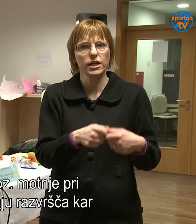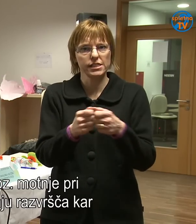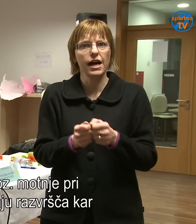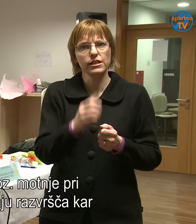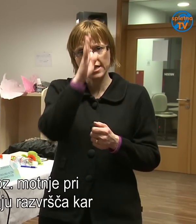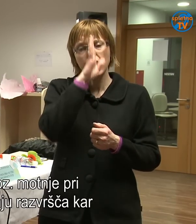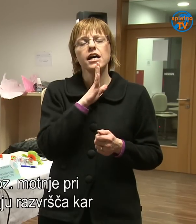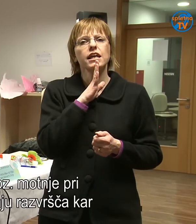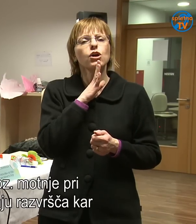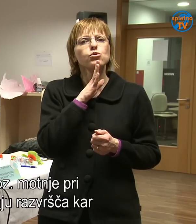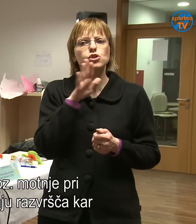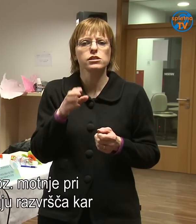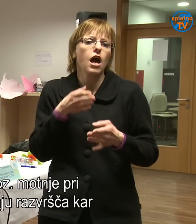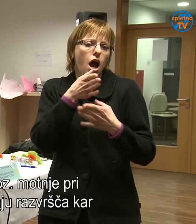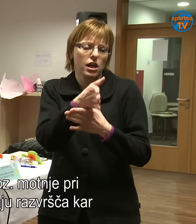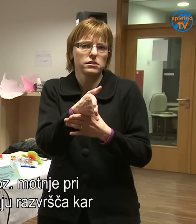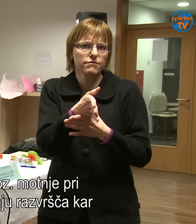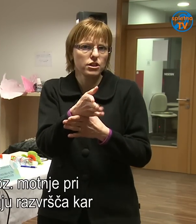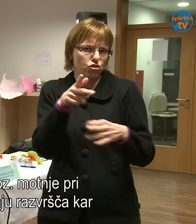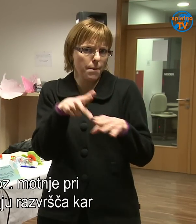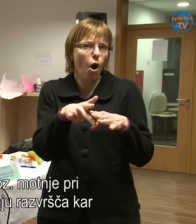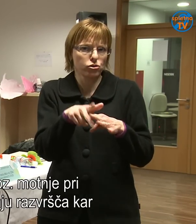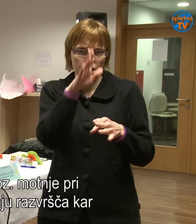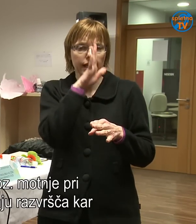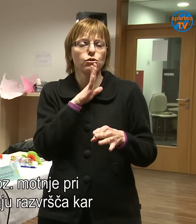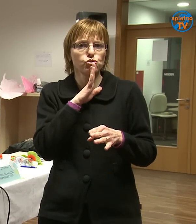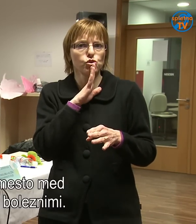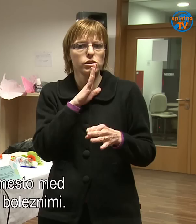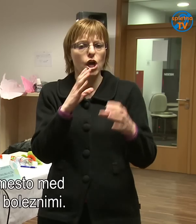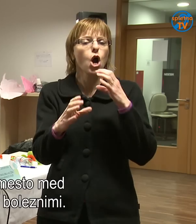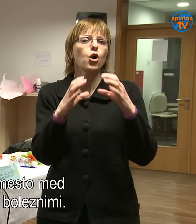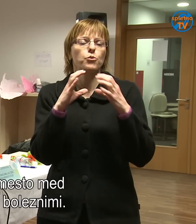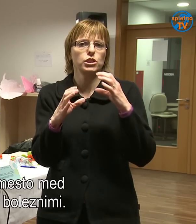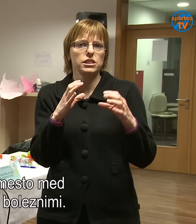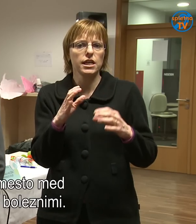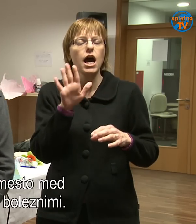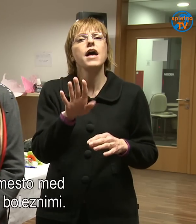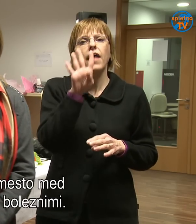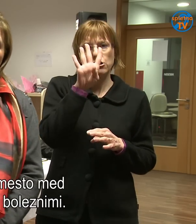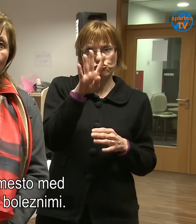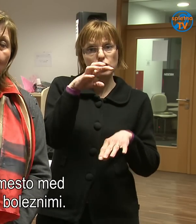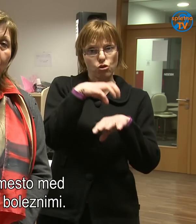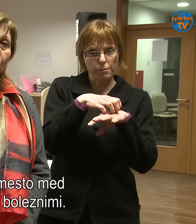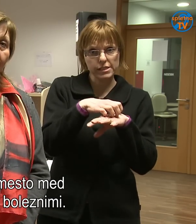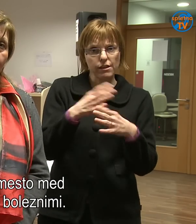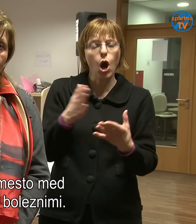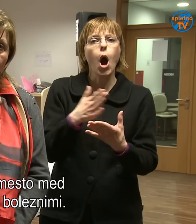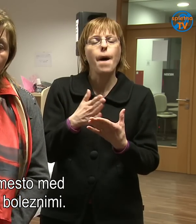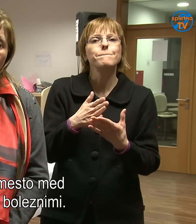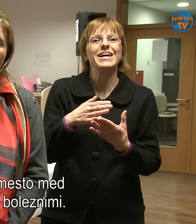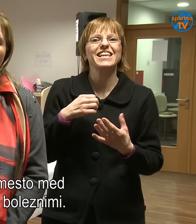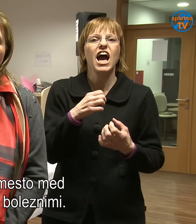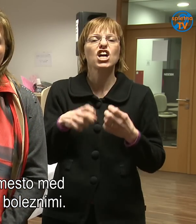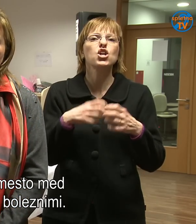naglušnost razvršča ali pa motnje komuniciranja kar na 4. mesto med kroničnimi